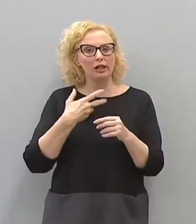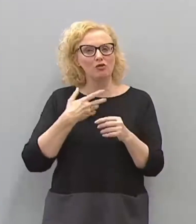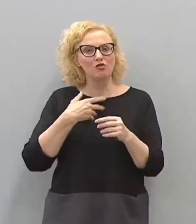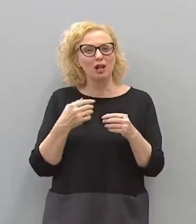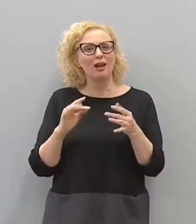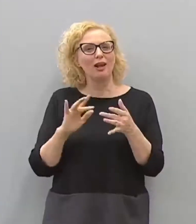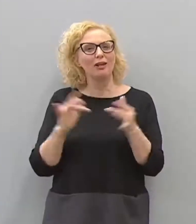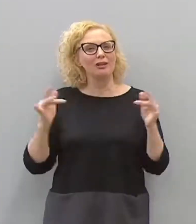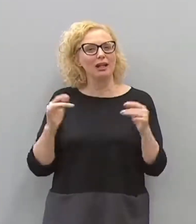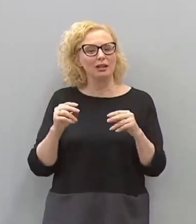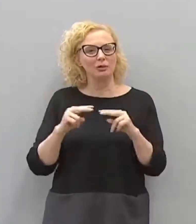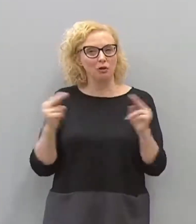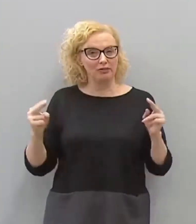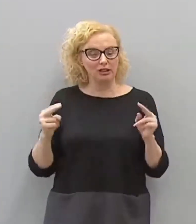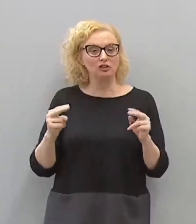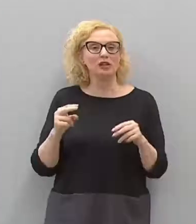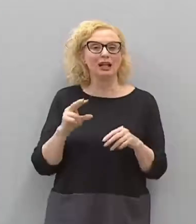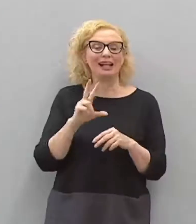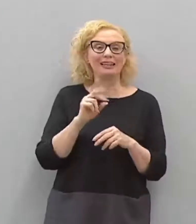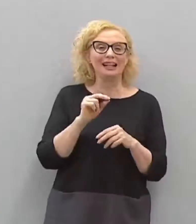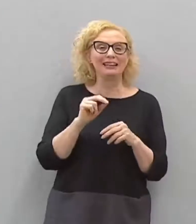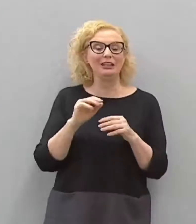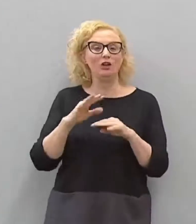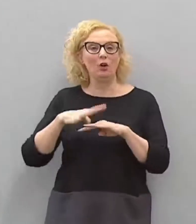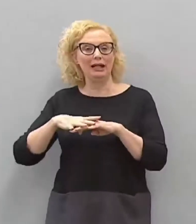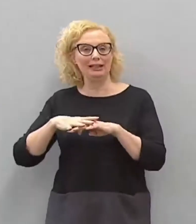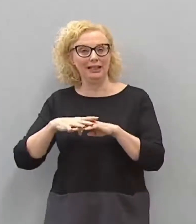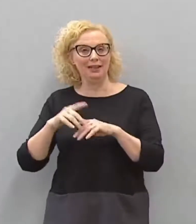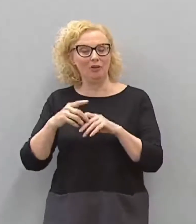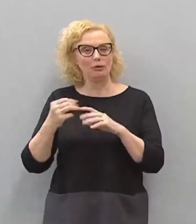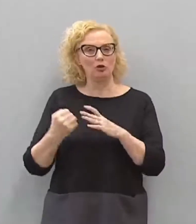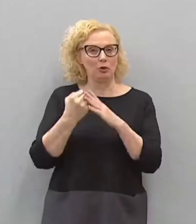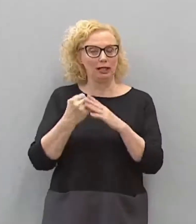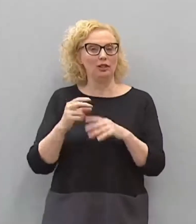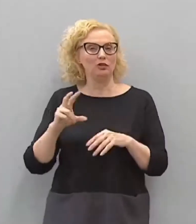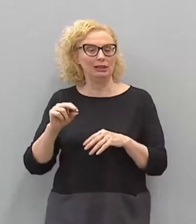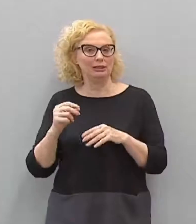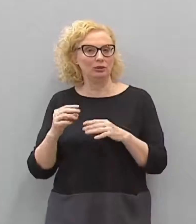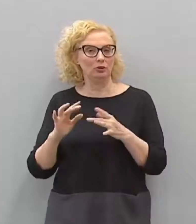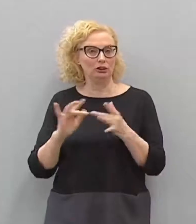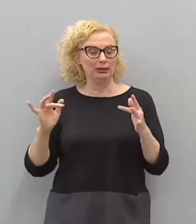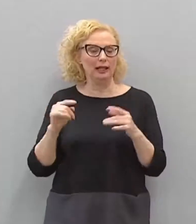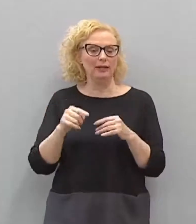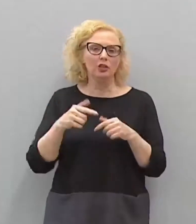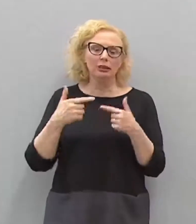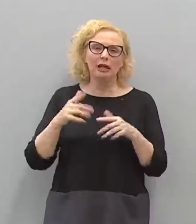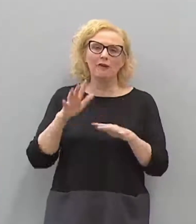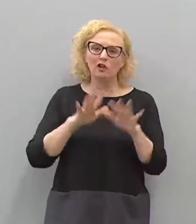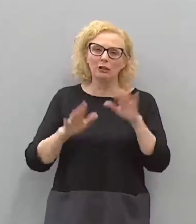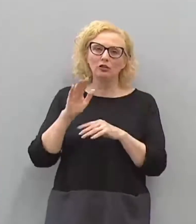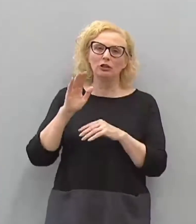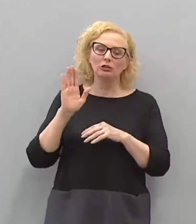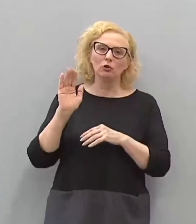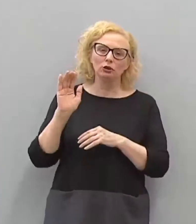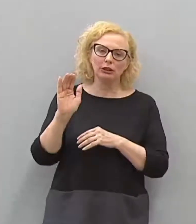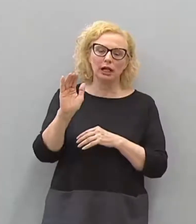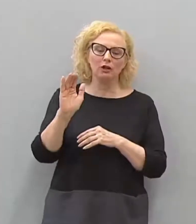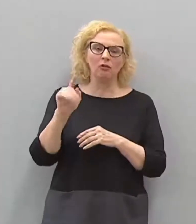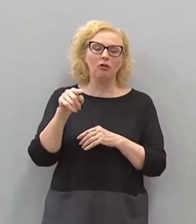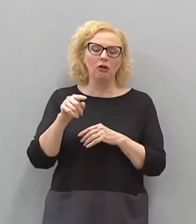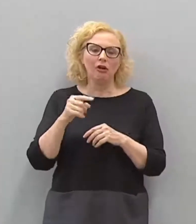che trentino e reti supportato da trading digitale che da le informazioni giorno per giorno di come si sta evolvendo